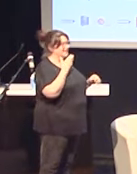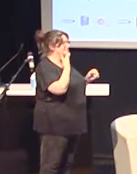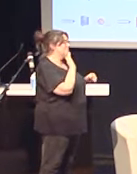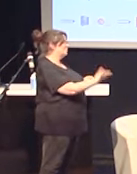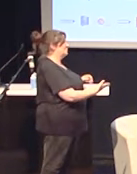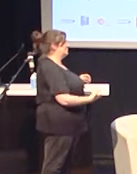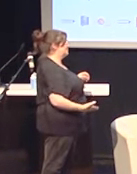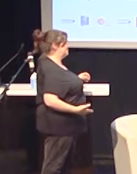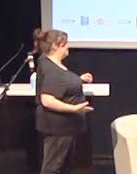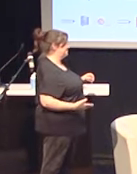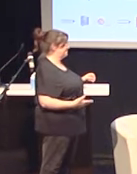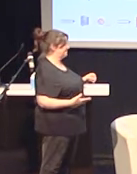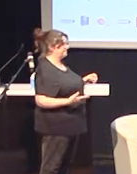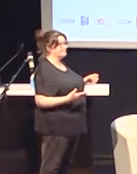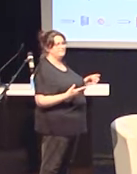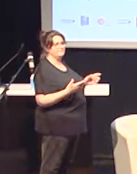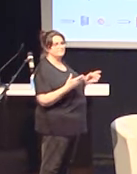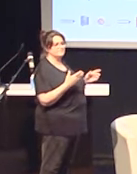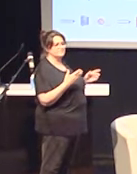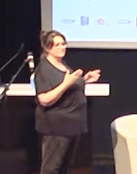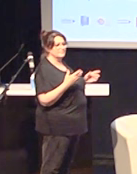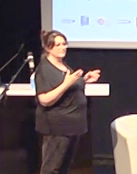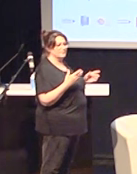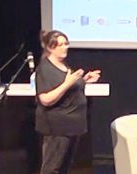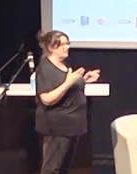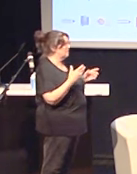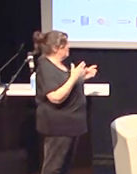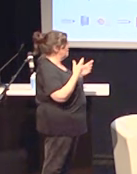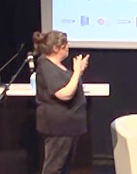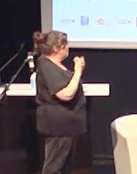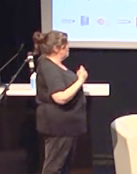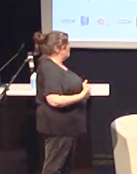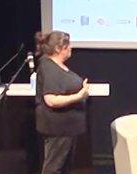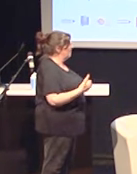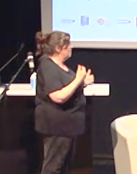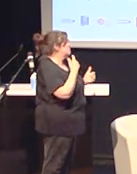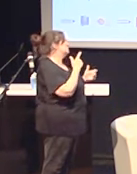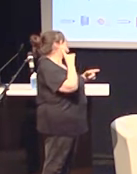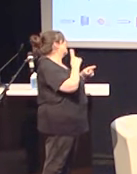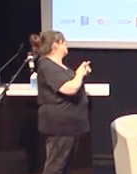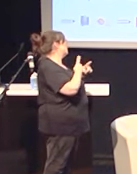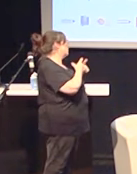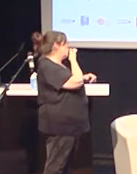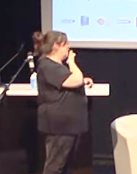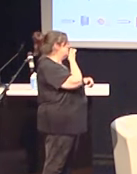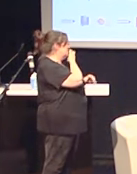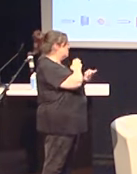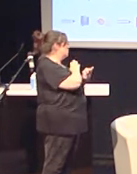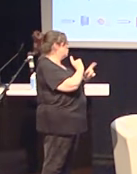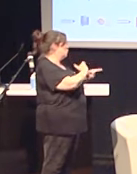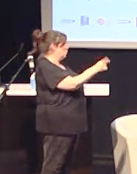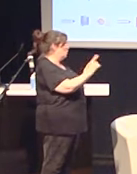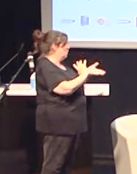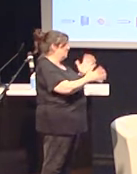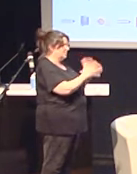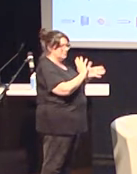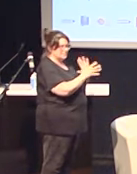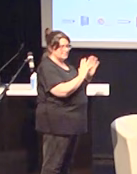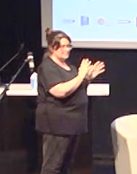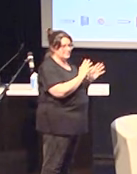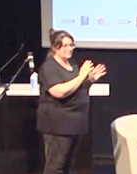Bonjour, je suis sourde, oralisante, non signante, et je suis neuroatypique